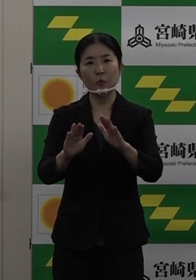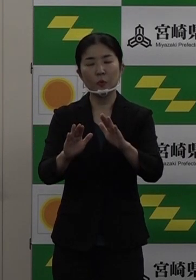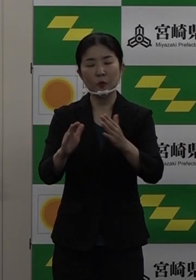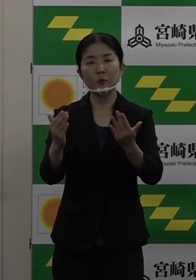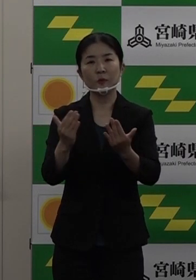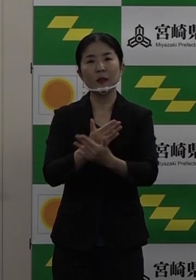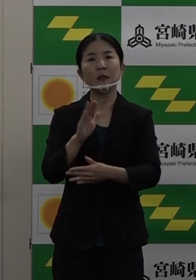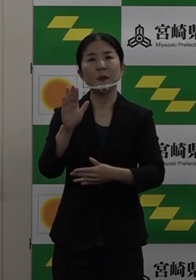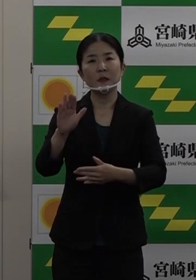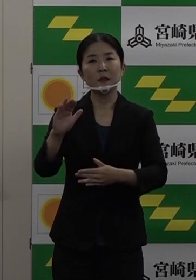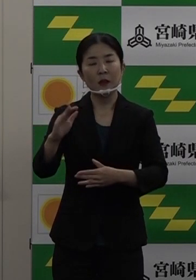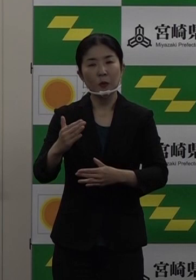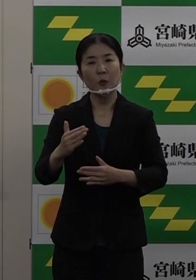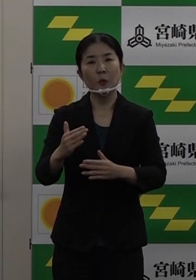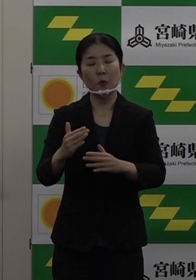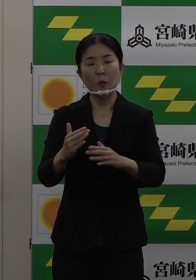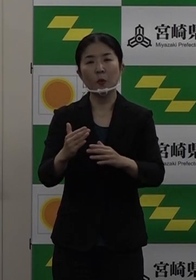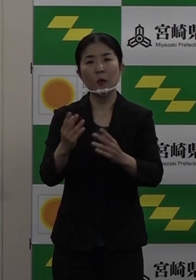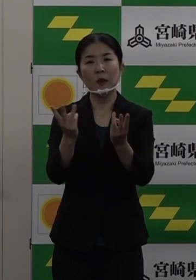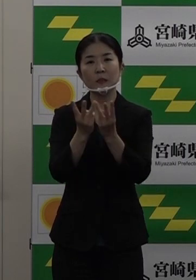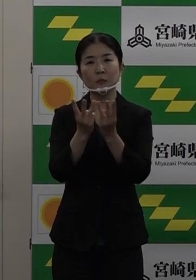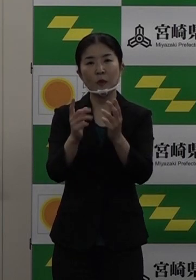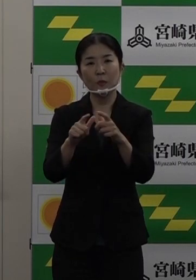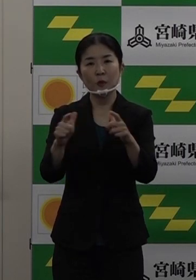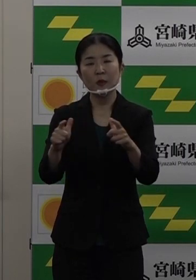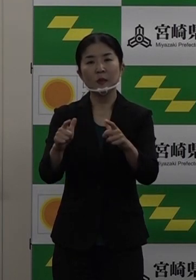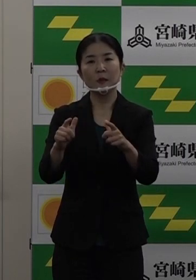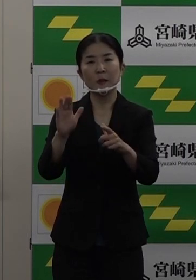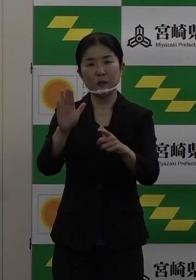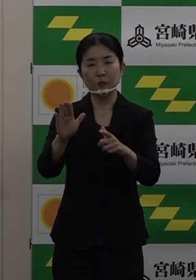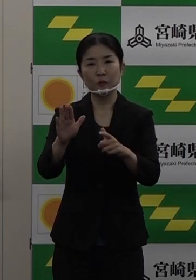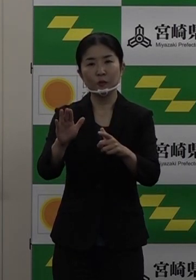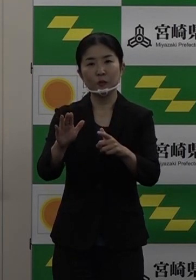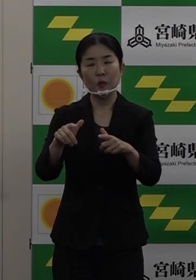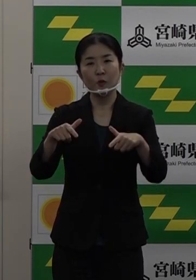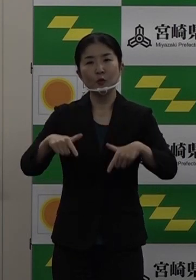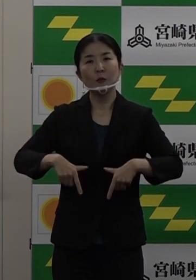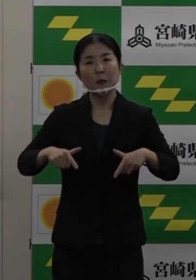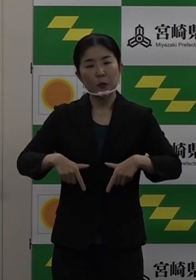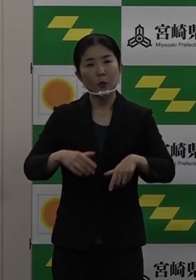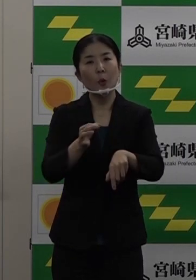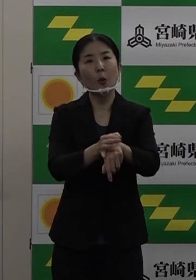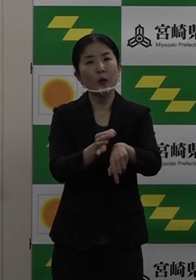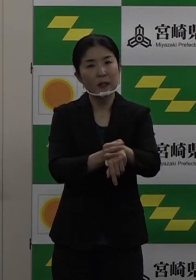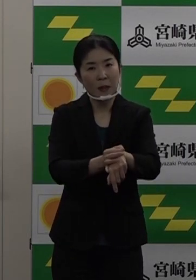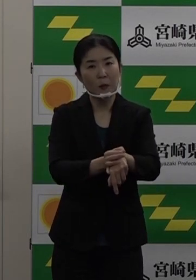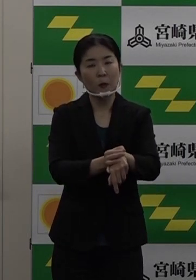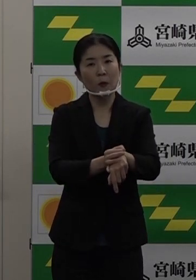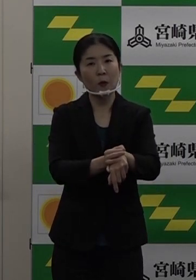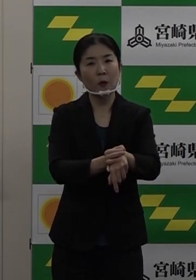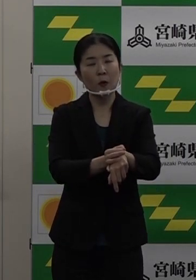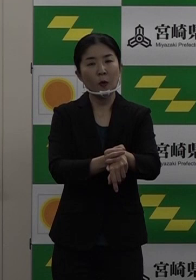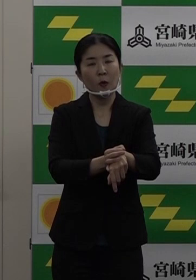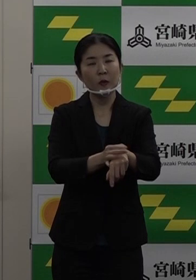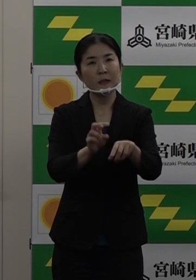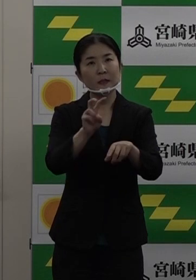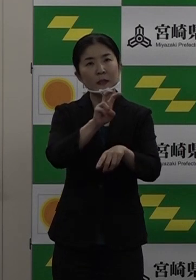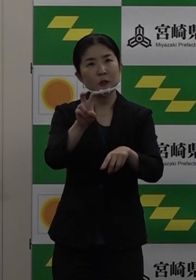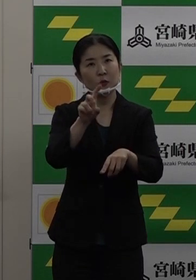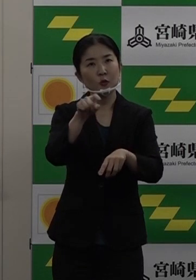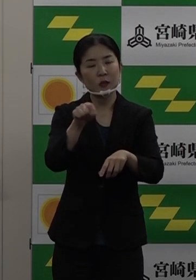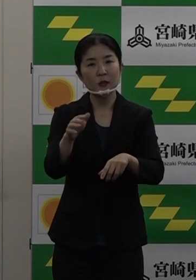たところでありますが、まだまだ高いレベルにある。そして近隣の熊本大分もですね、今ちょうどこれが20人ぐら